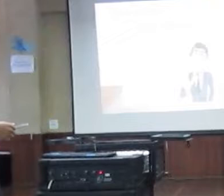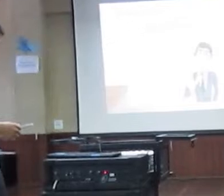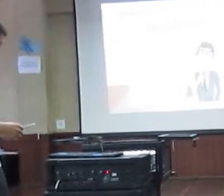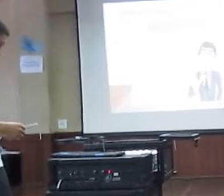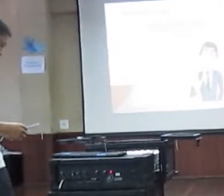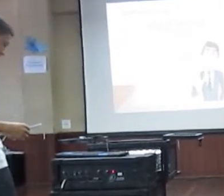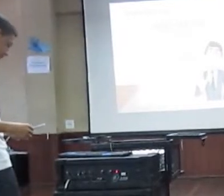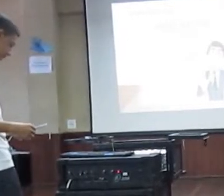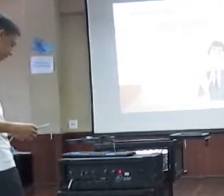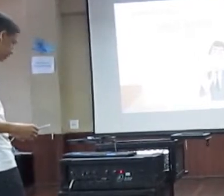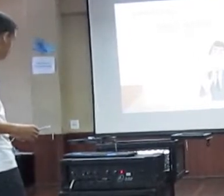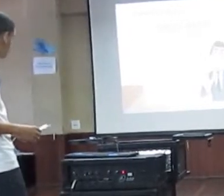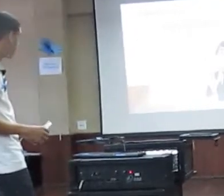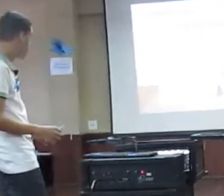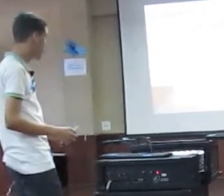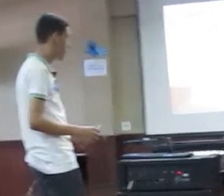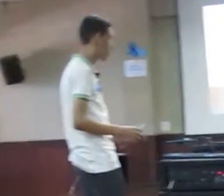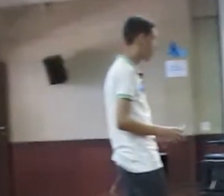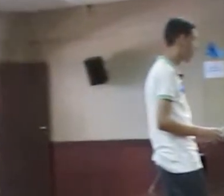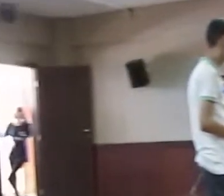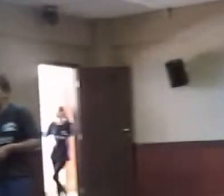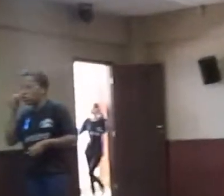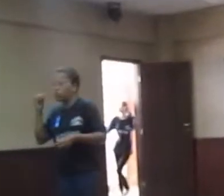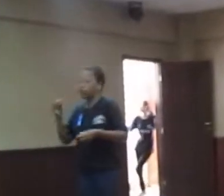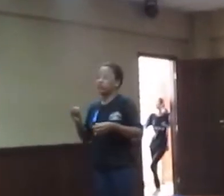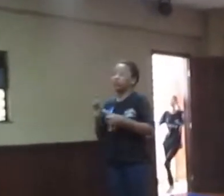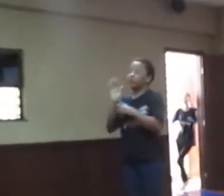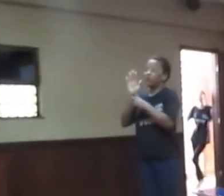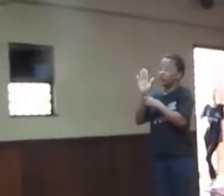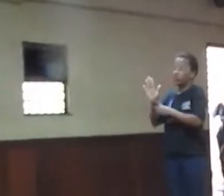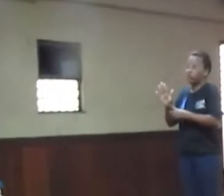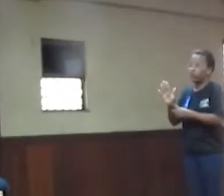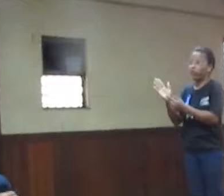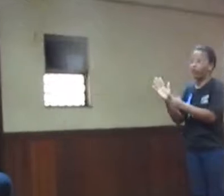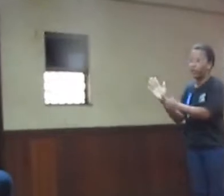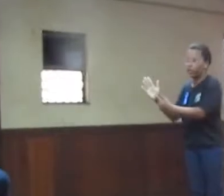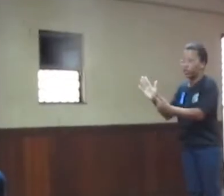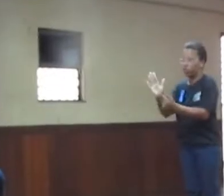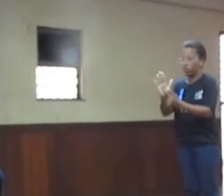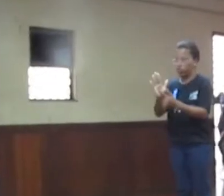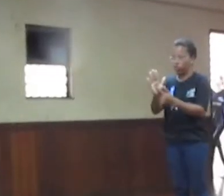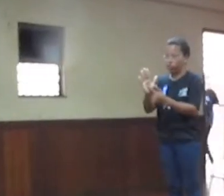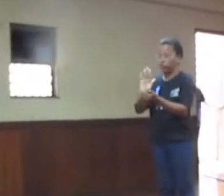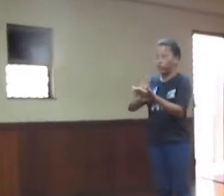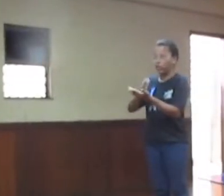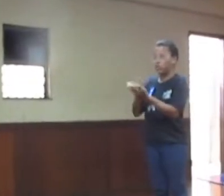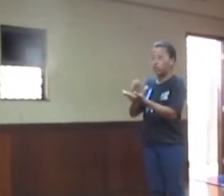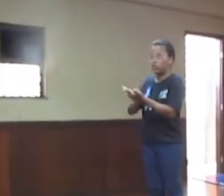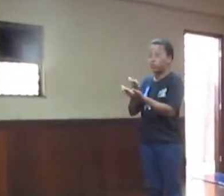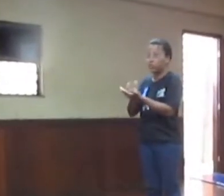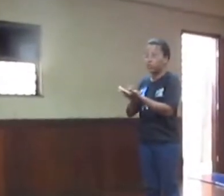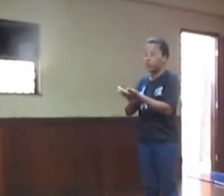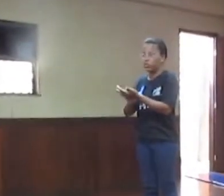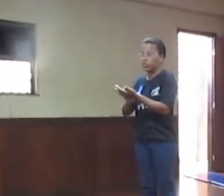alguns aplicativos quebrando barreira de comunicação, tradução de texto e voz em português